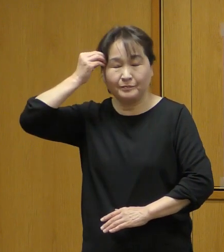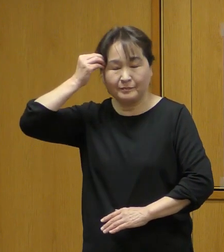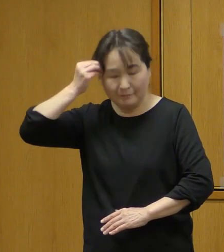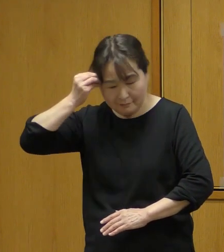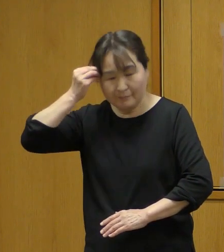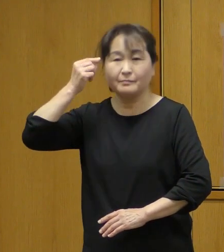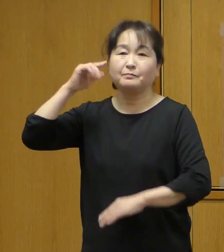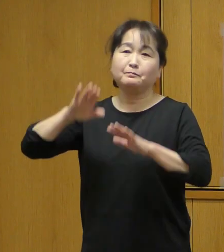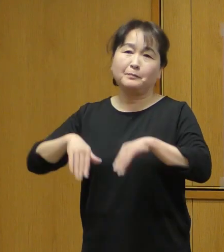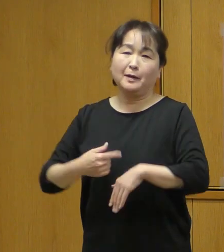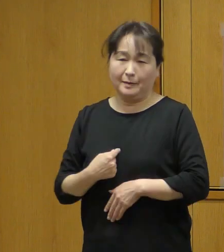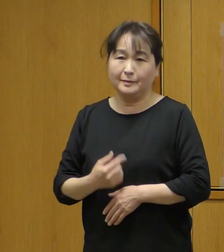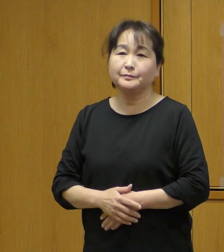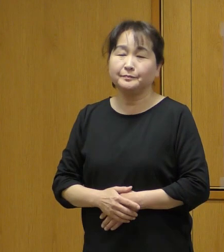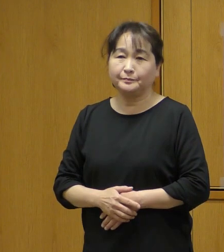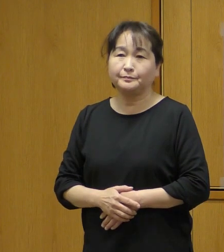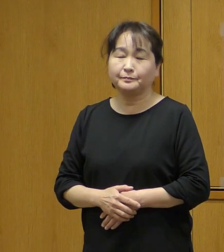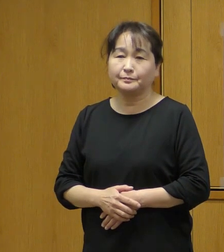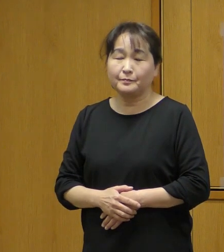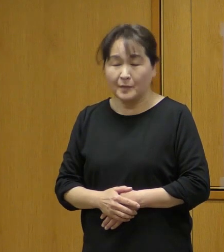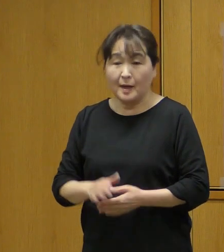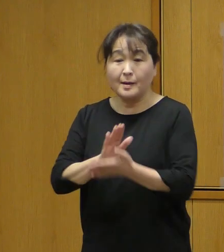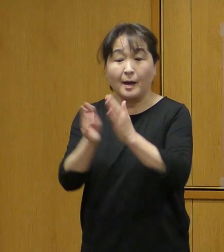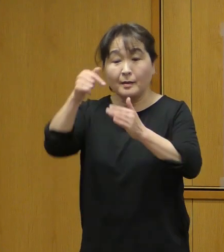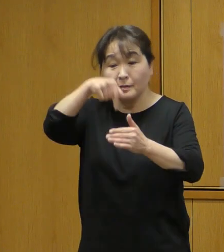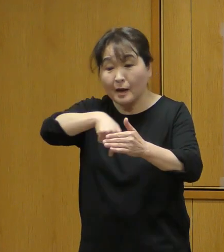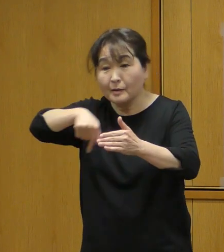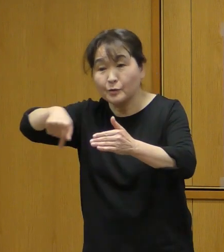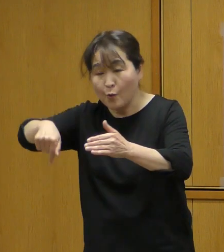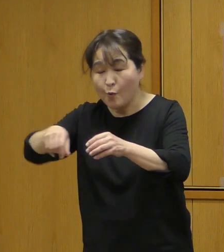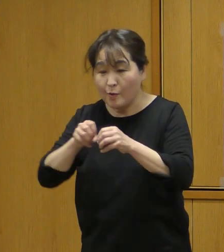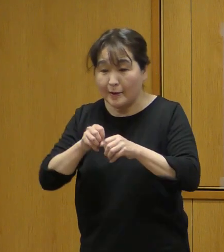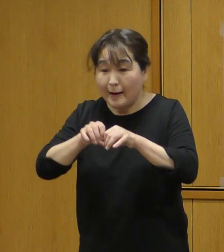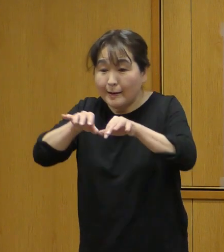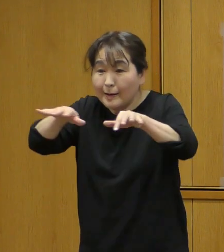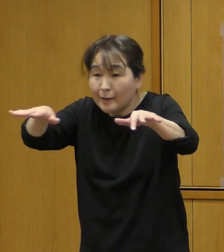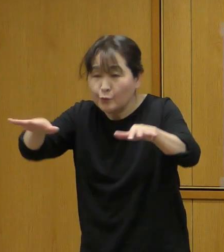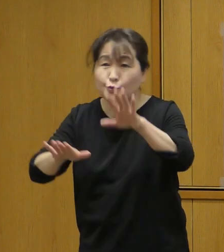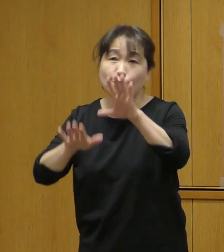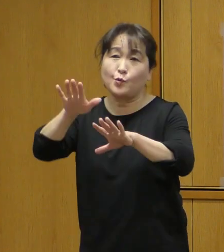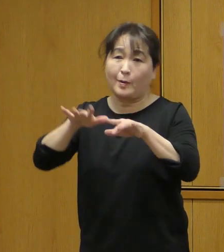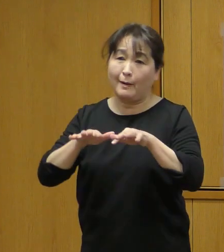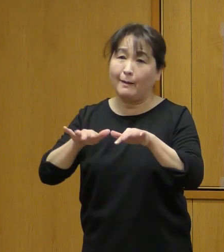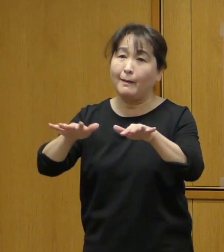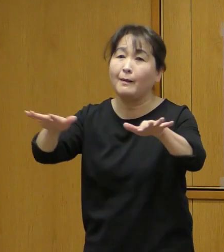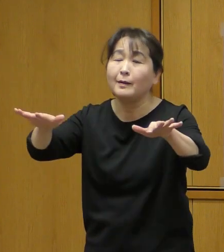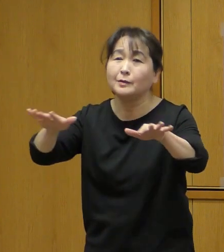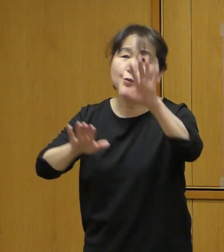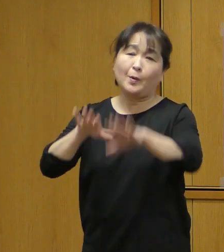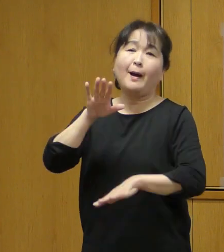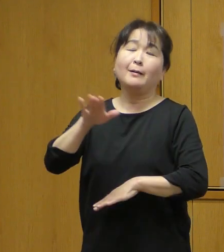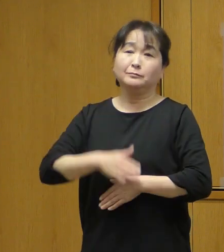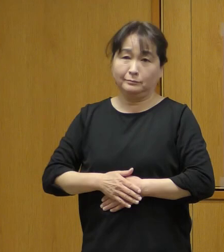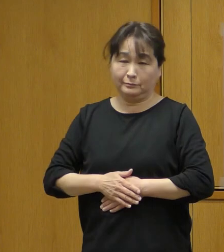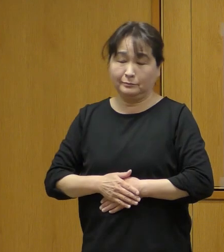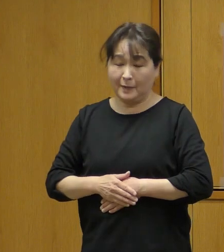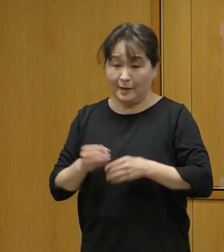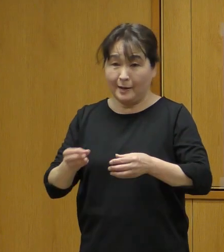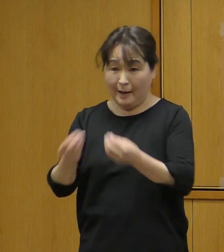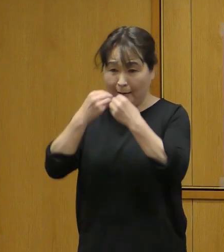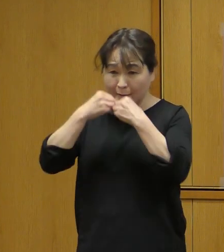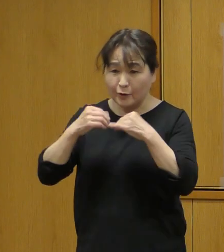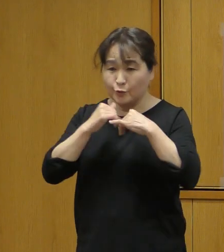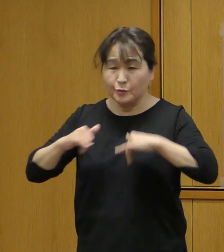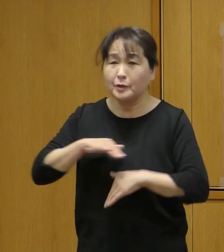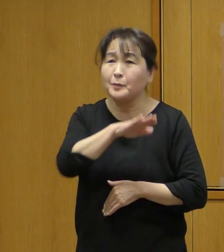めたところでございます。県内への感染拡大がさらに進んでいる状況がありますが、感染をされ